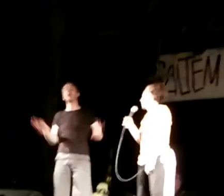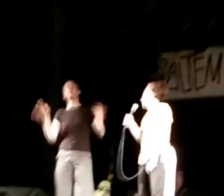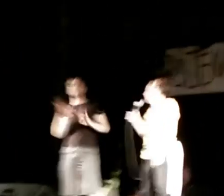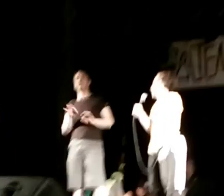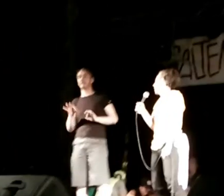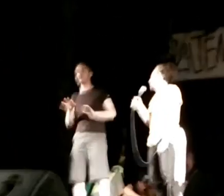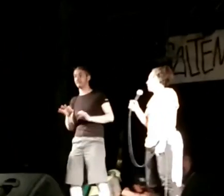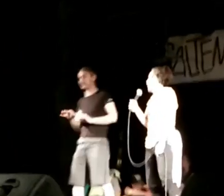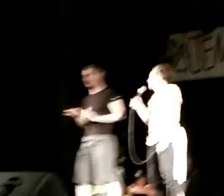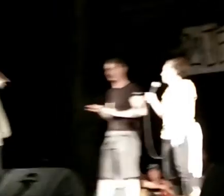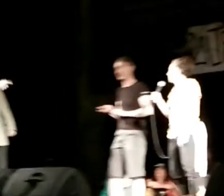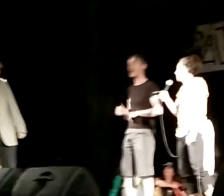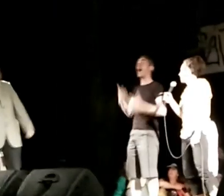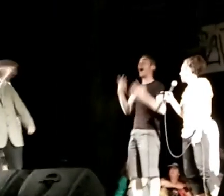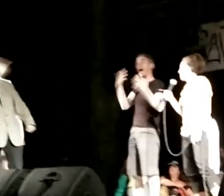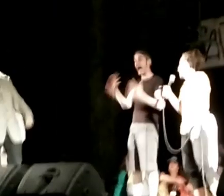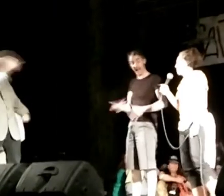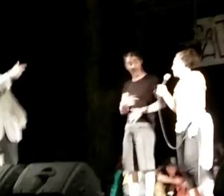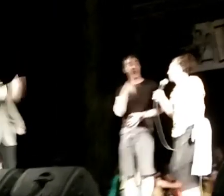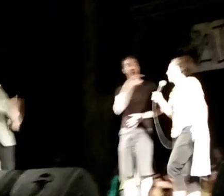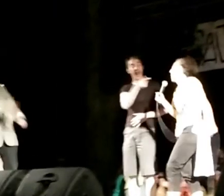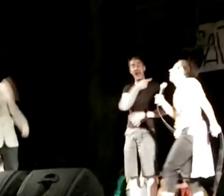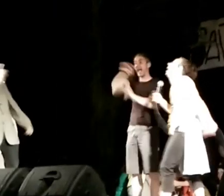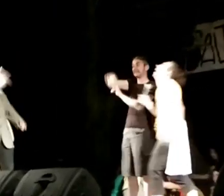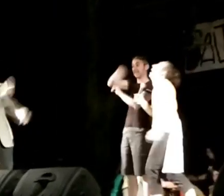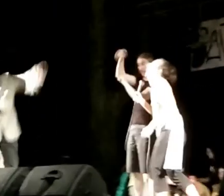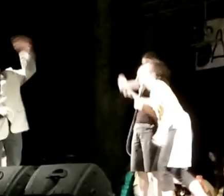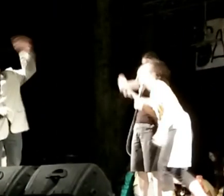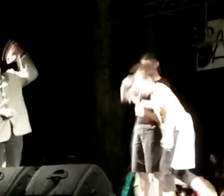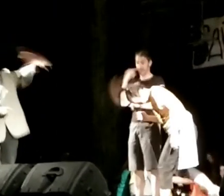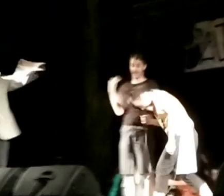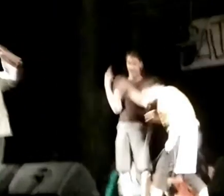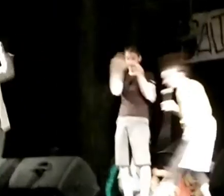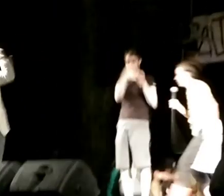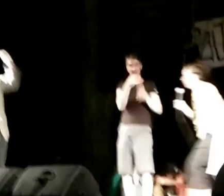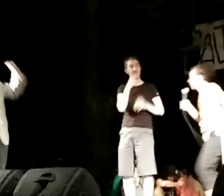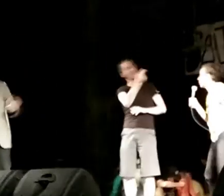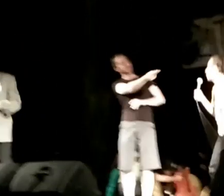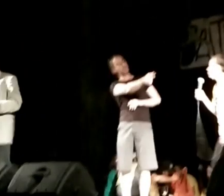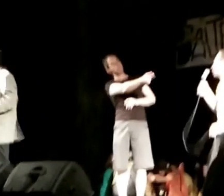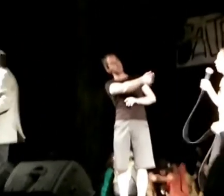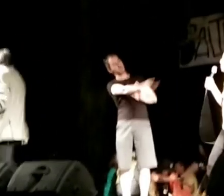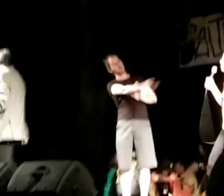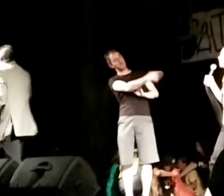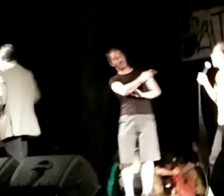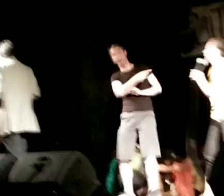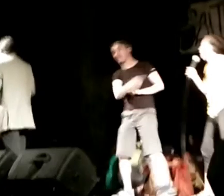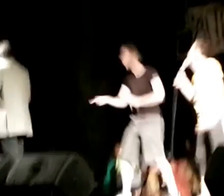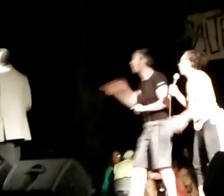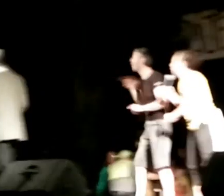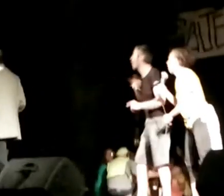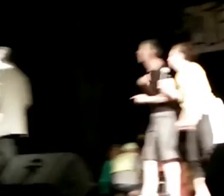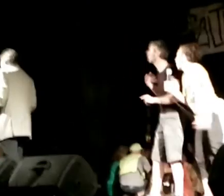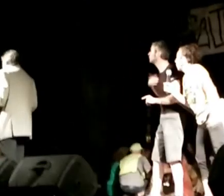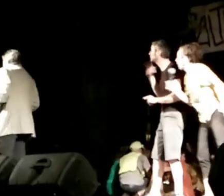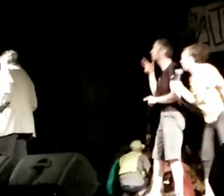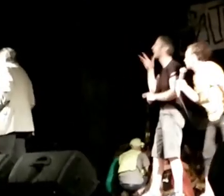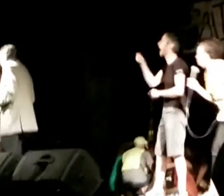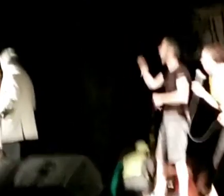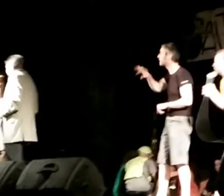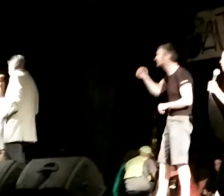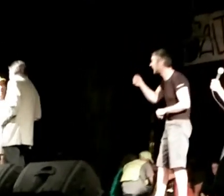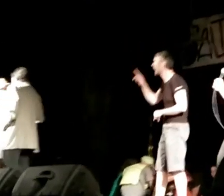I ara us enviarem una excavadora. Per tant, marxeu d'aquí. No ens fa por! Per la Hamza,